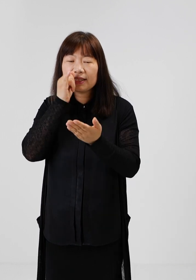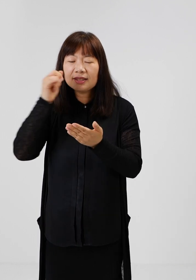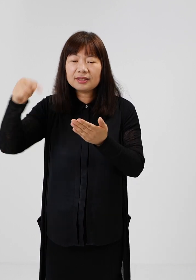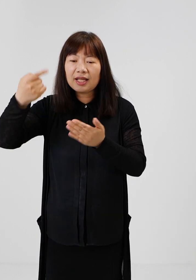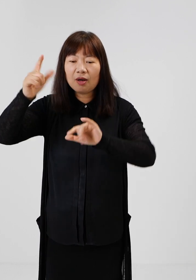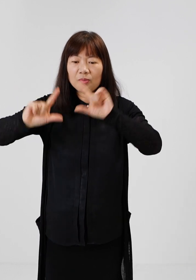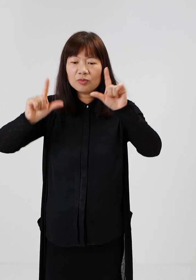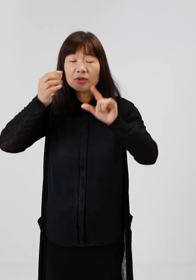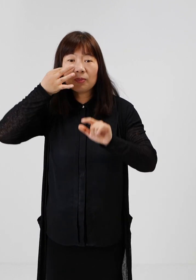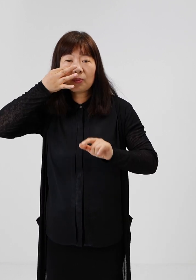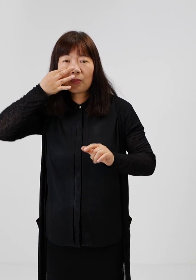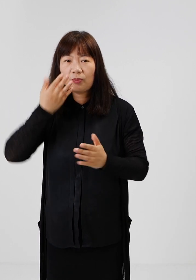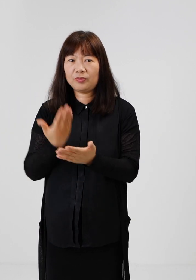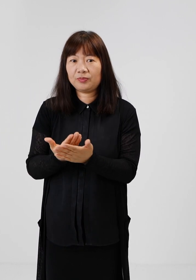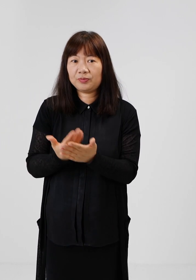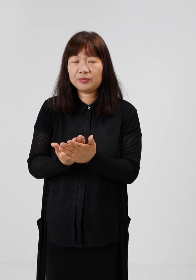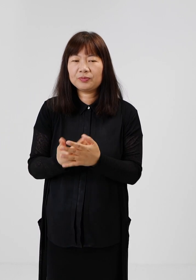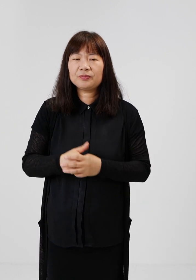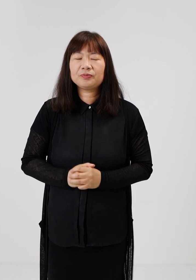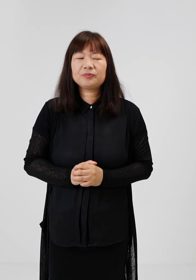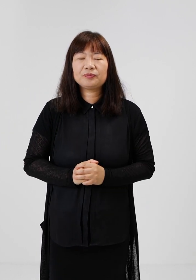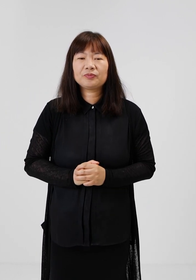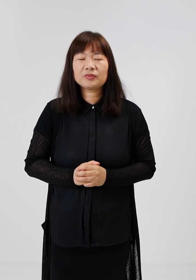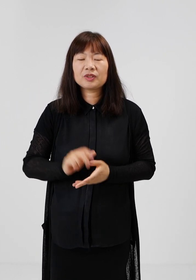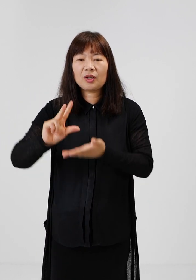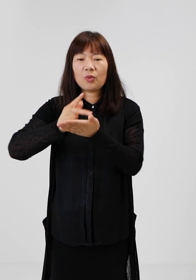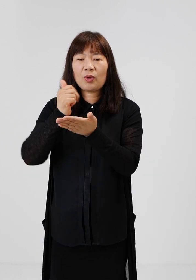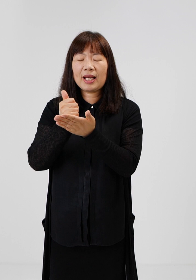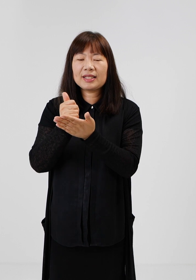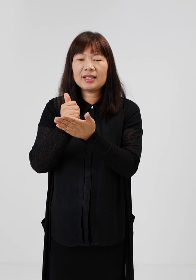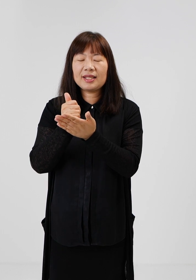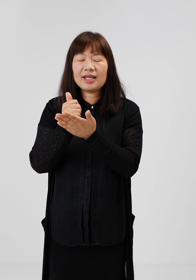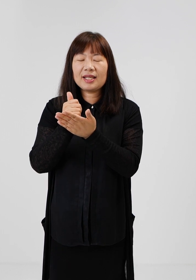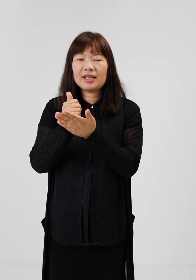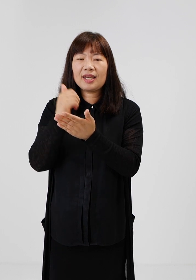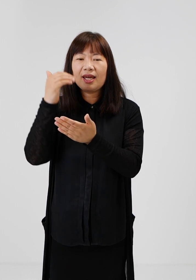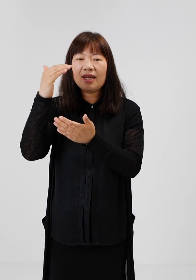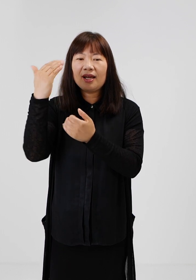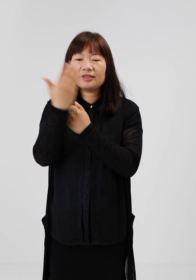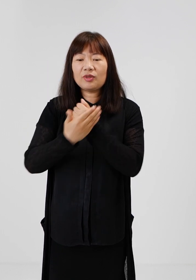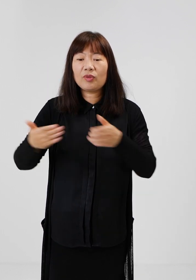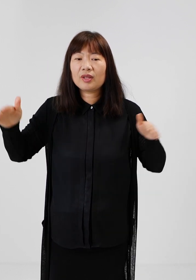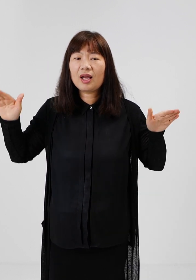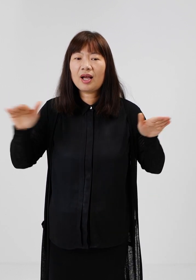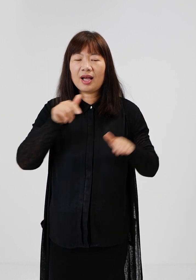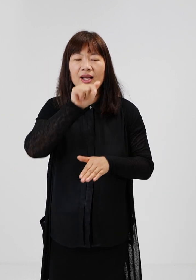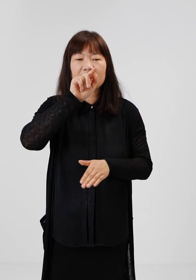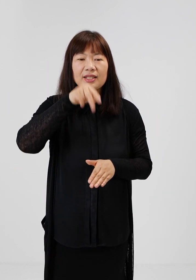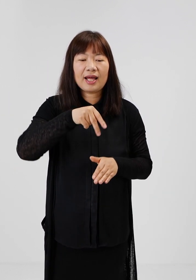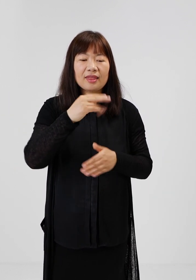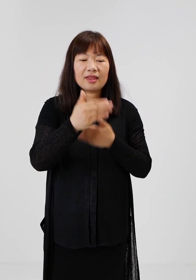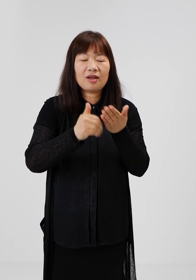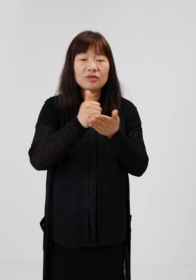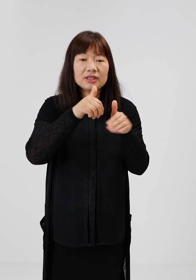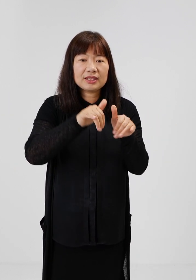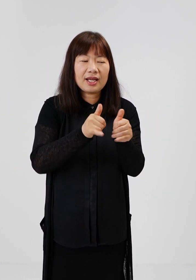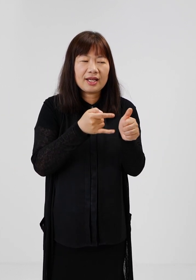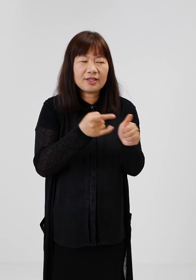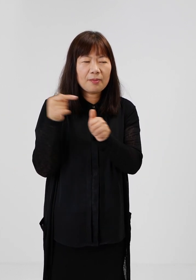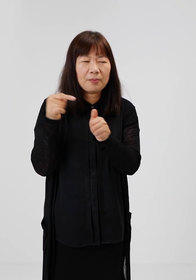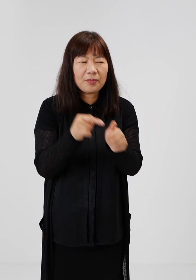장면을 좀 보도록 하십시다. 여호와의 천사가 갓에게 명령하여